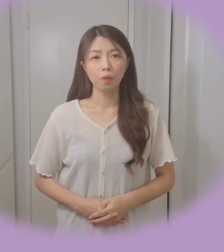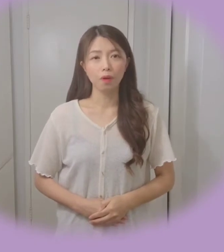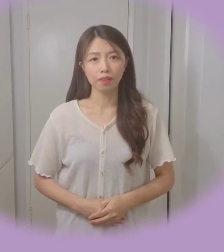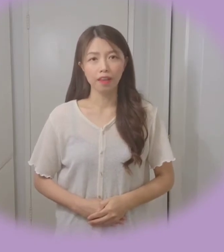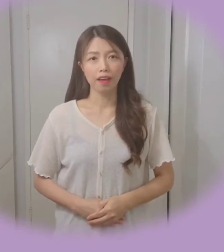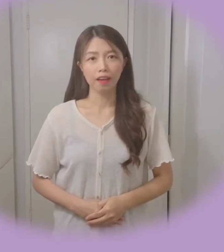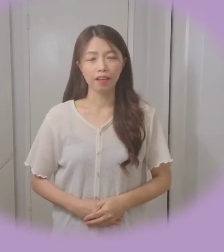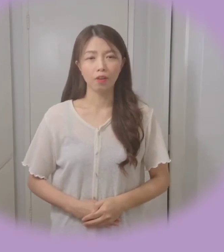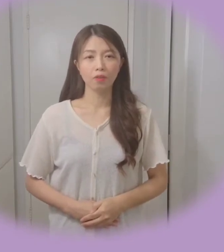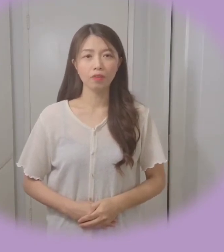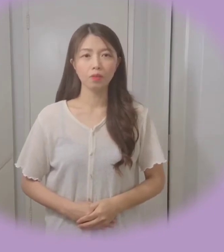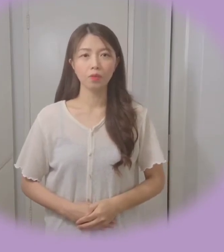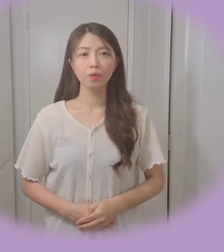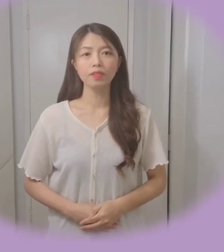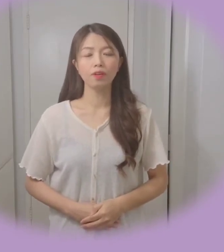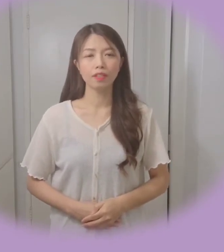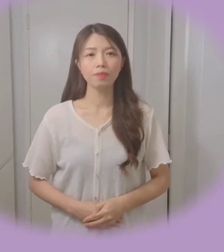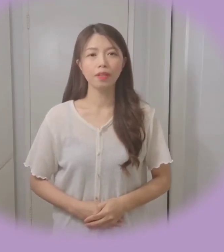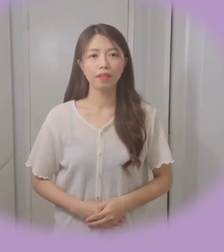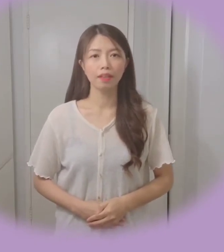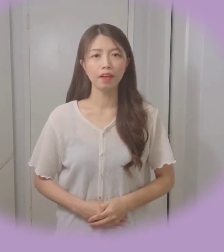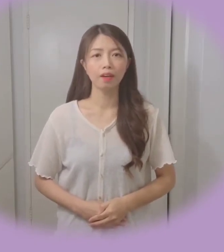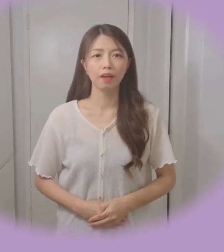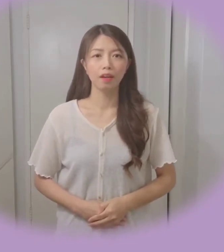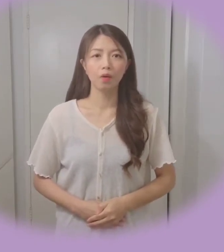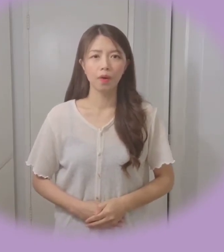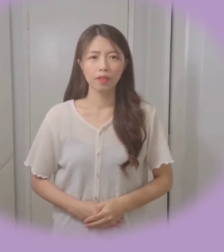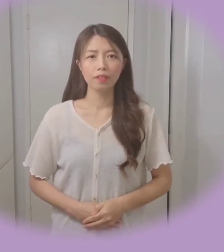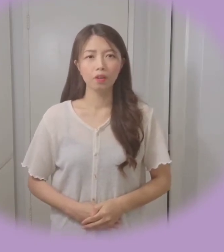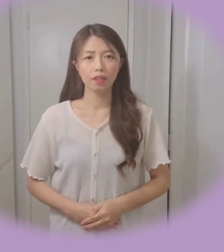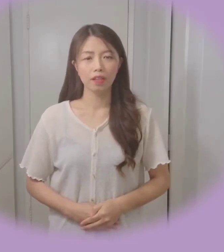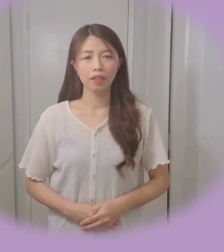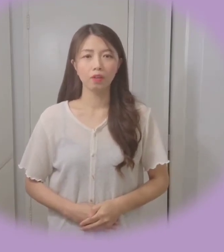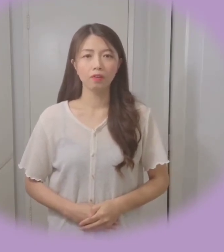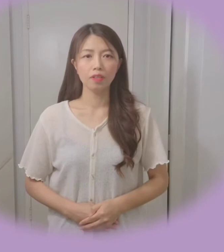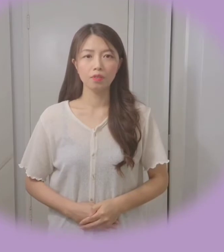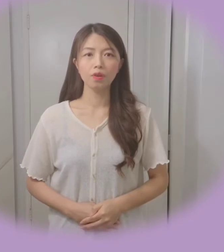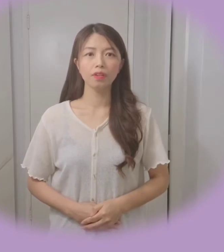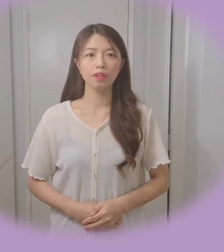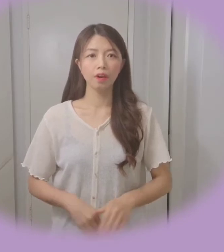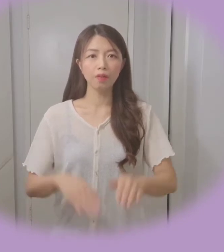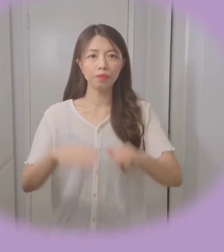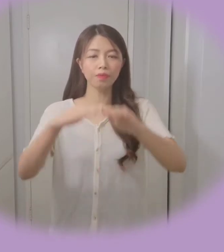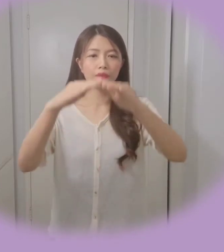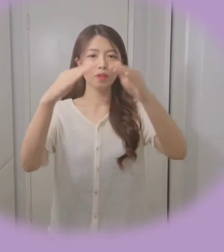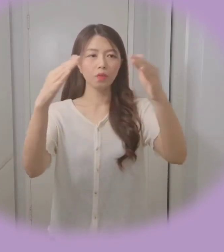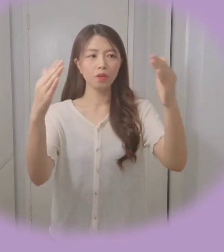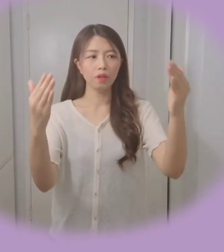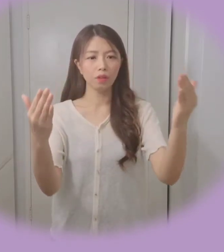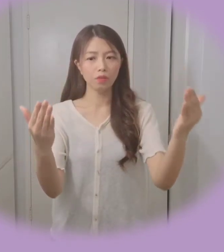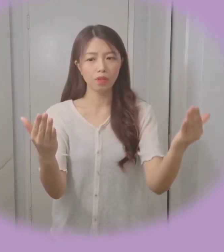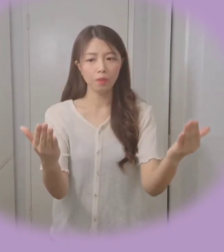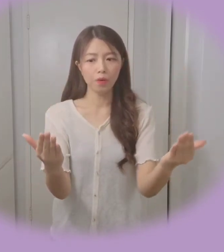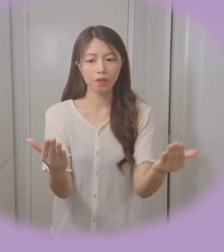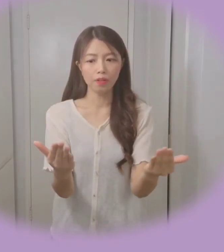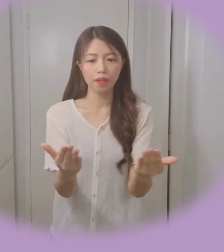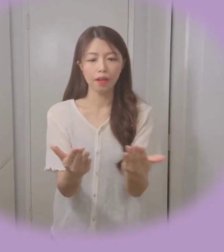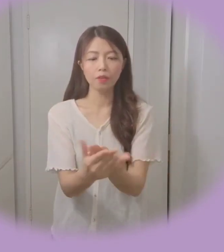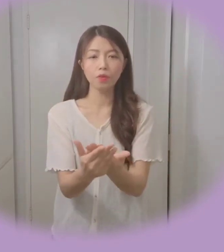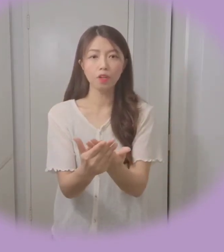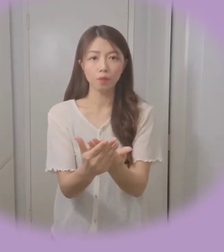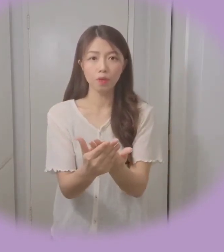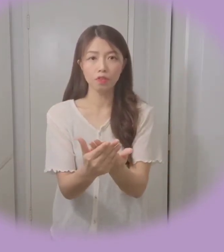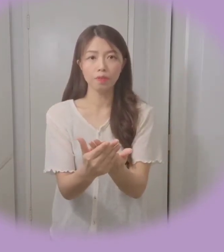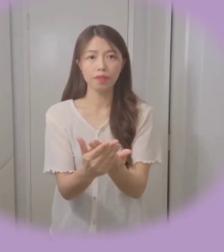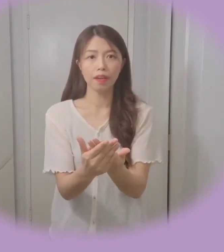완전히 잊어버렸다 이런 뜻으로 해석을 하시면 되는데요. 완전히 이런 뜻의 수어는요, 손을 이렇게 둥글게